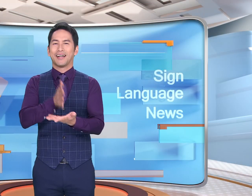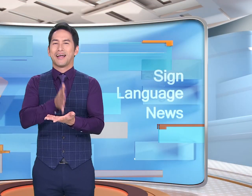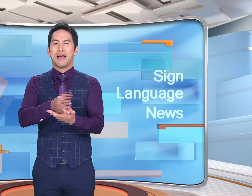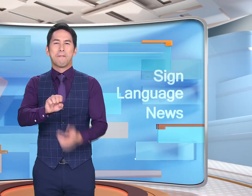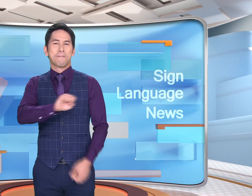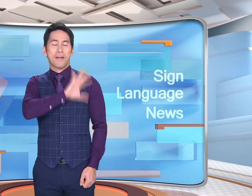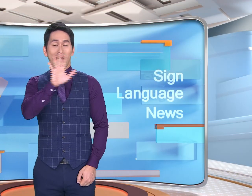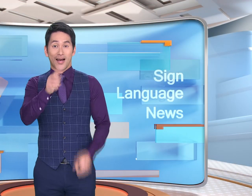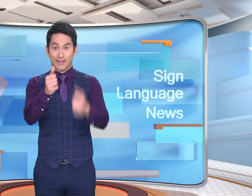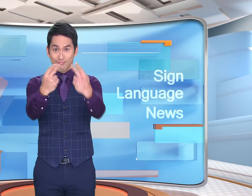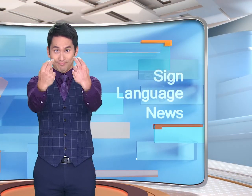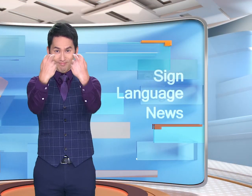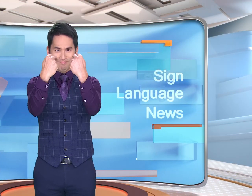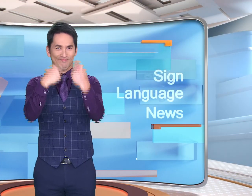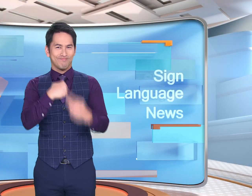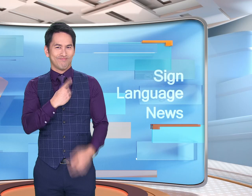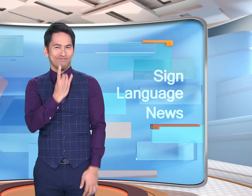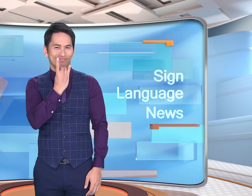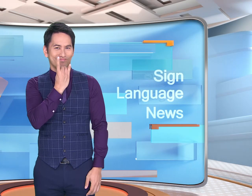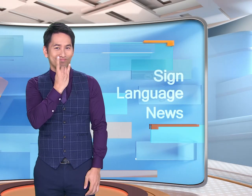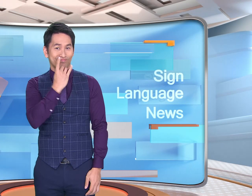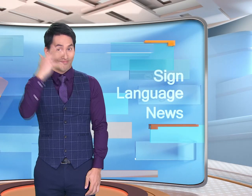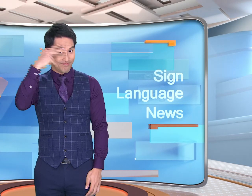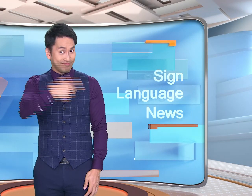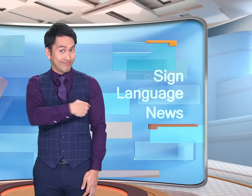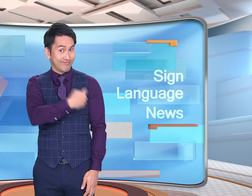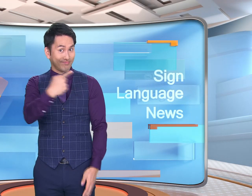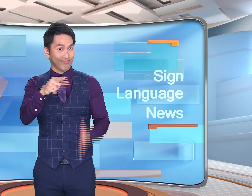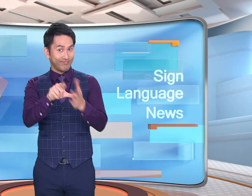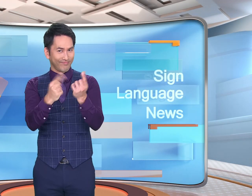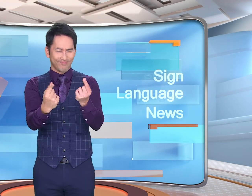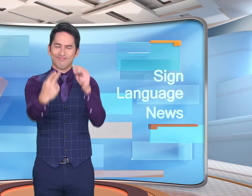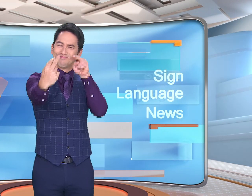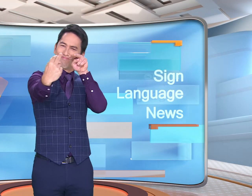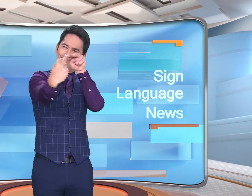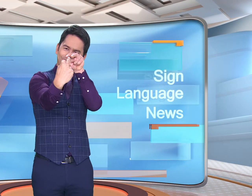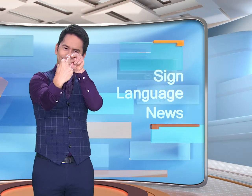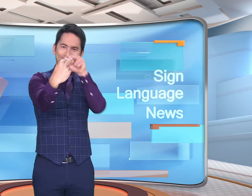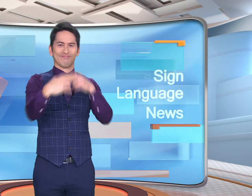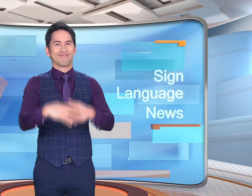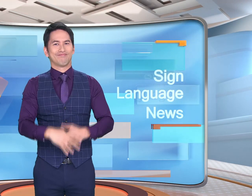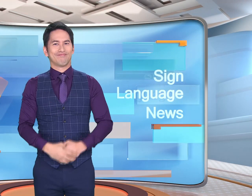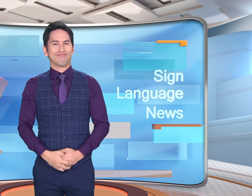感谢您收看这一节的公视手语新闻，我是牛胸文，下周一同一时间再会。